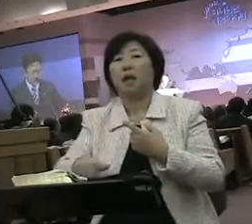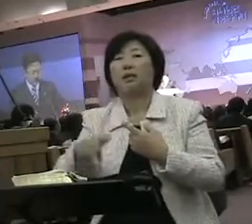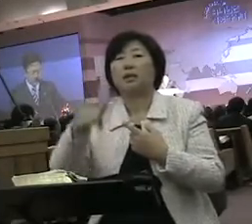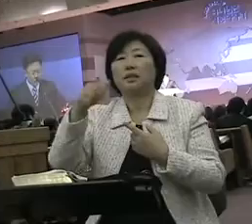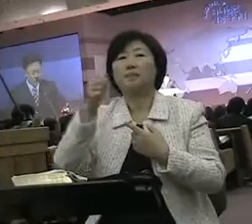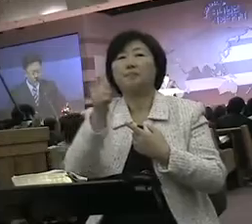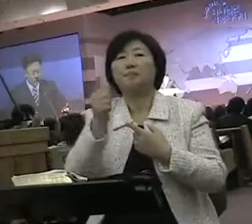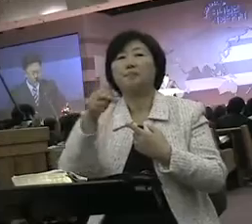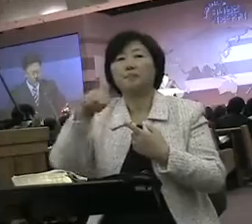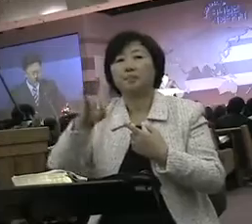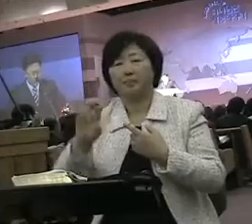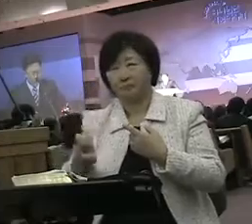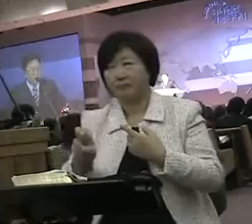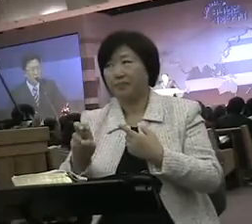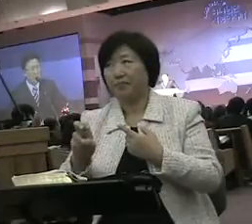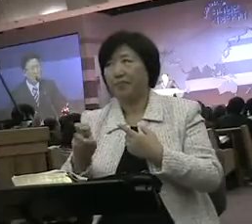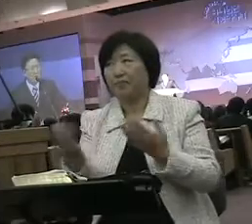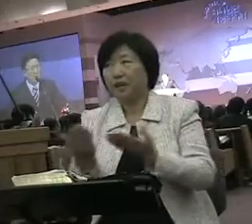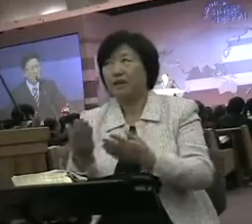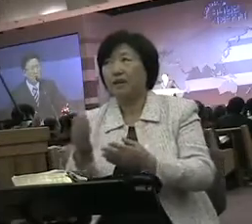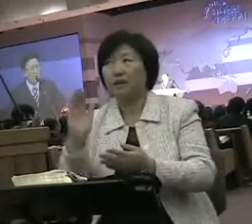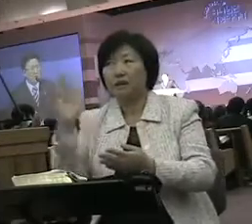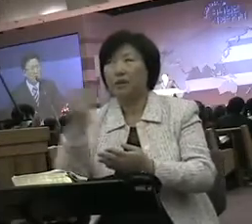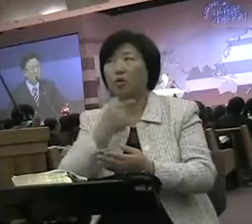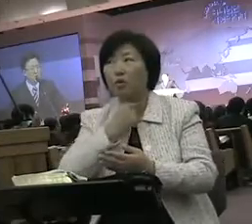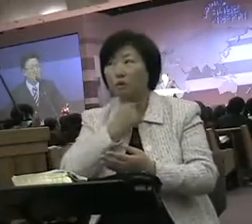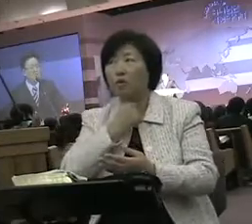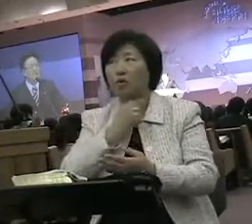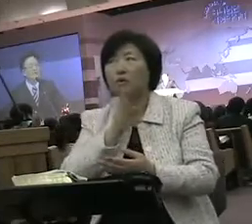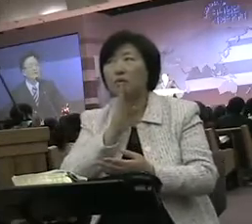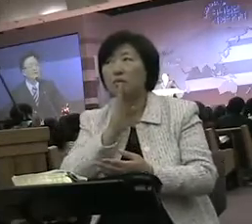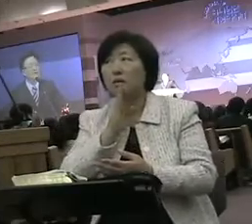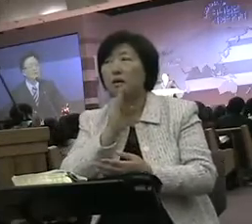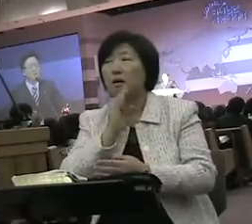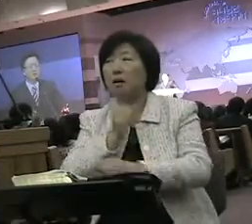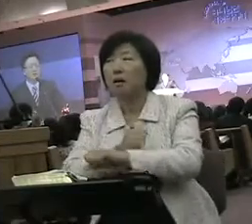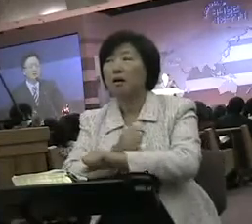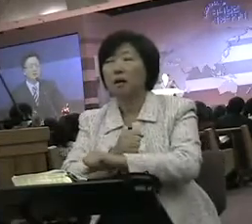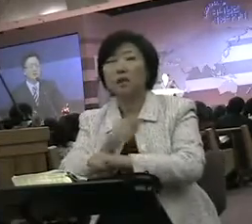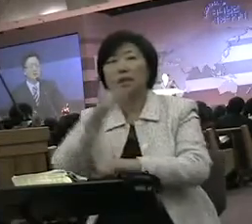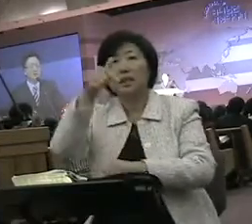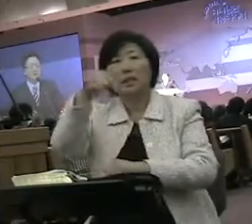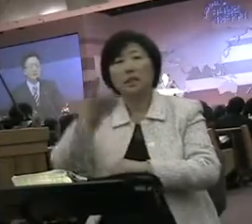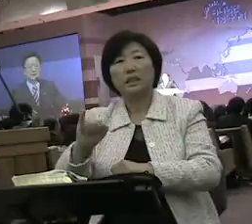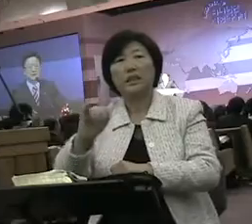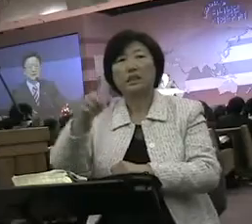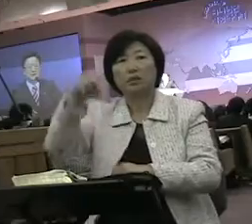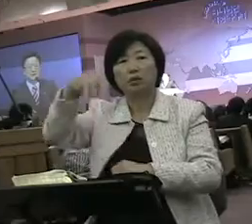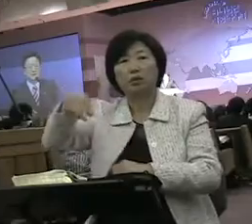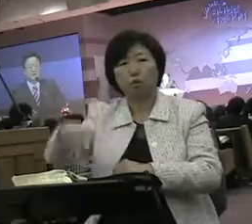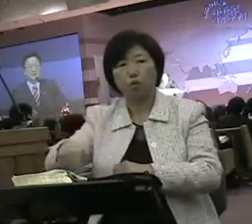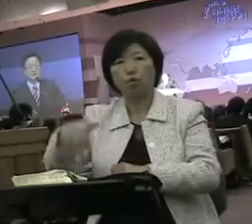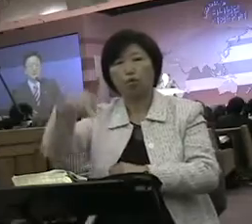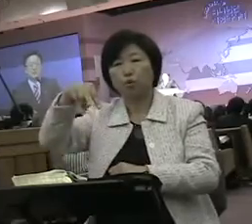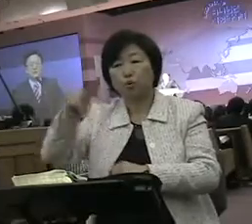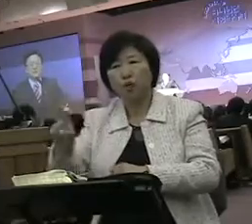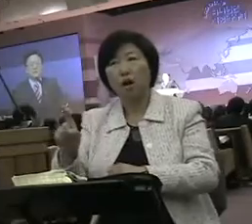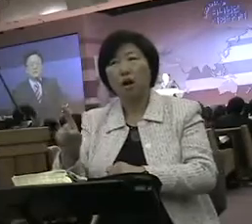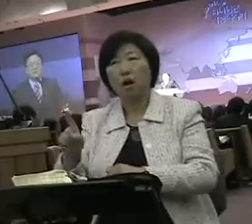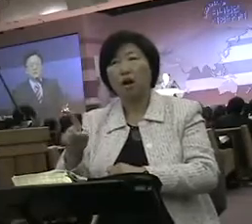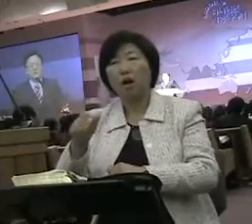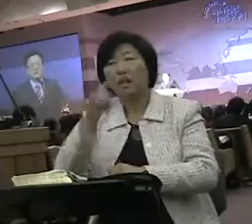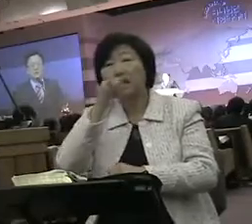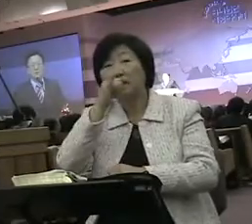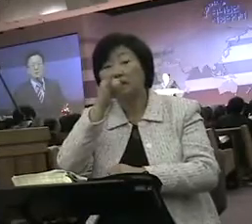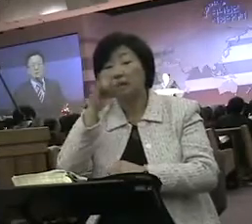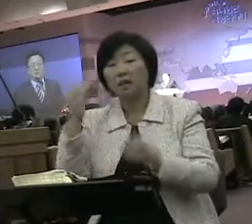차세대 인물들을 키우기 위해서 정말 하고 싶은 게 보딩스쿨입니다. 기숙사 있는 학교입니다. 제가 일전에 말씀을